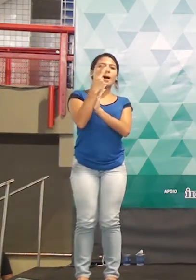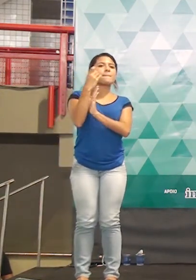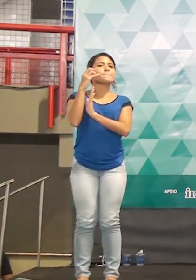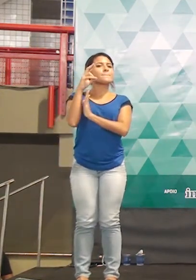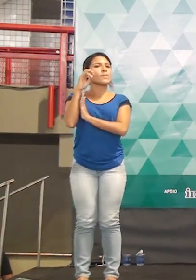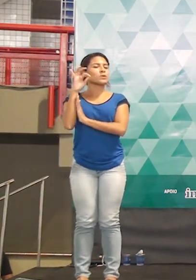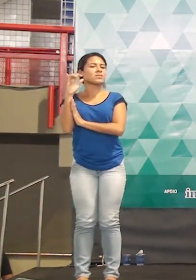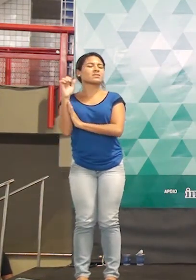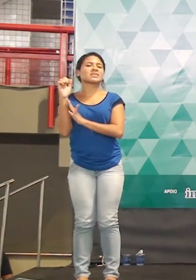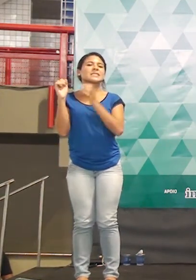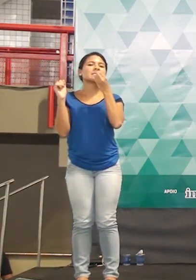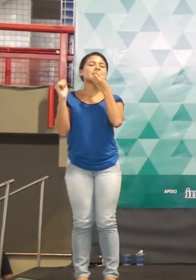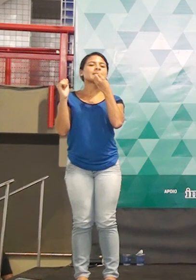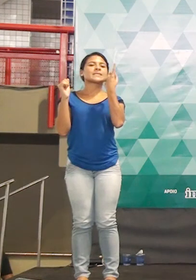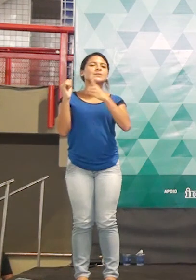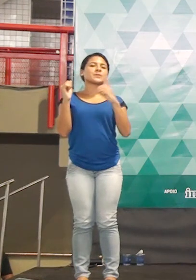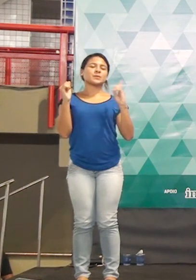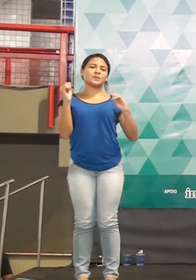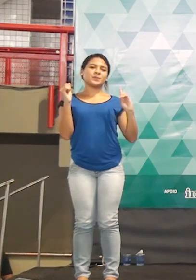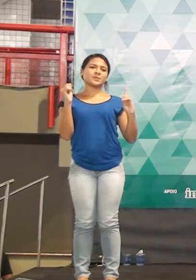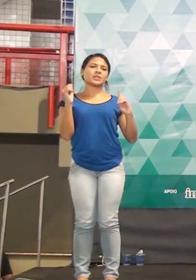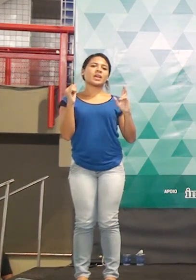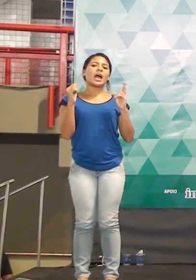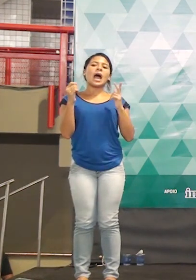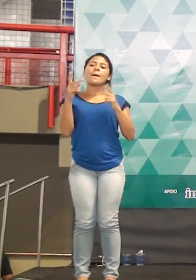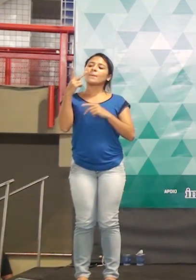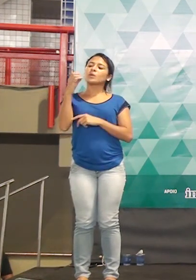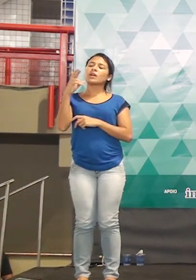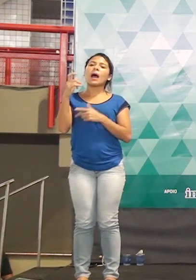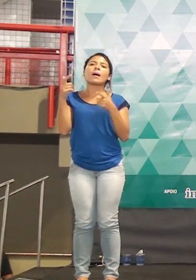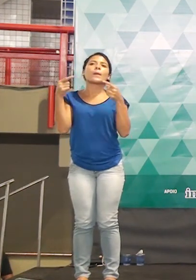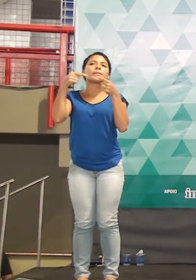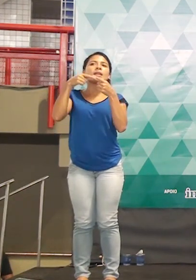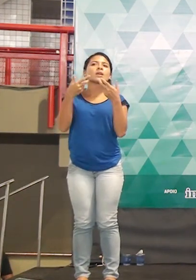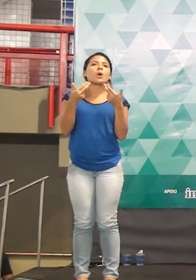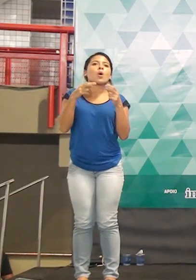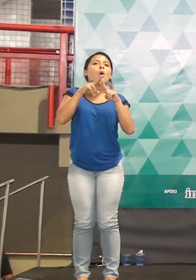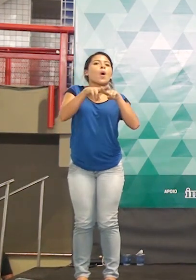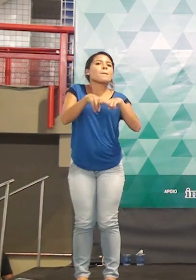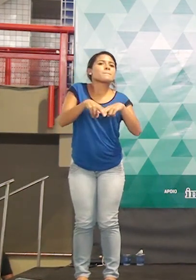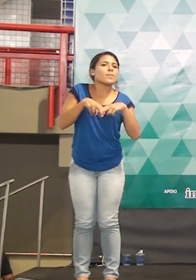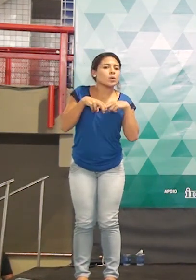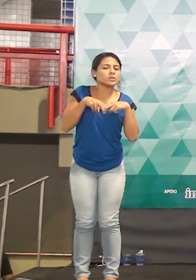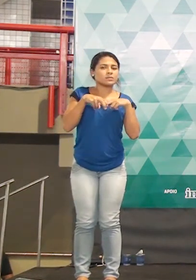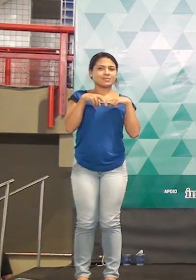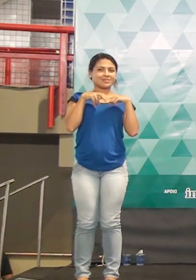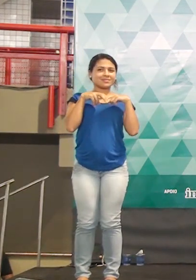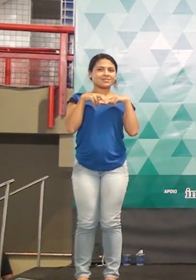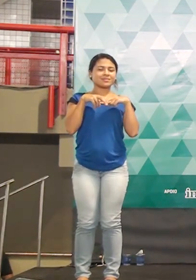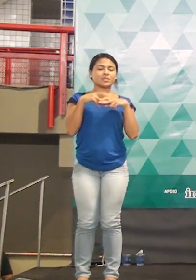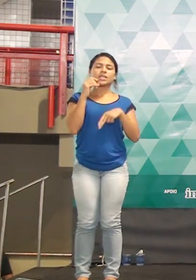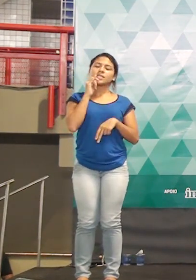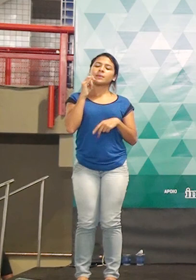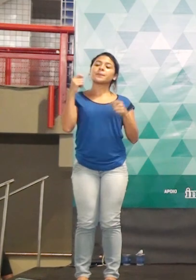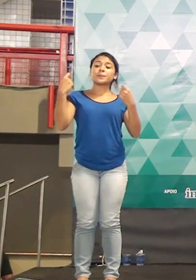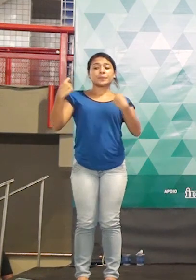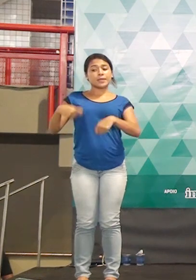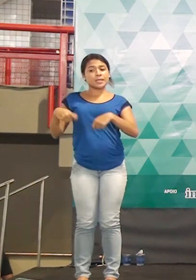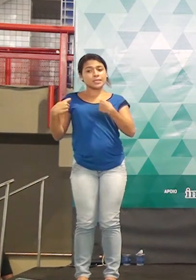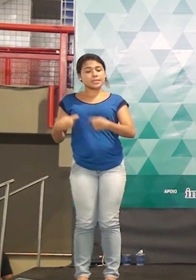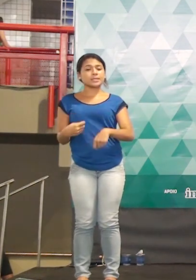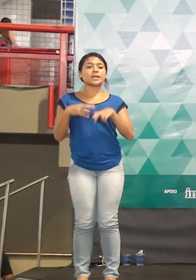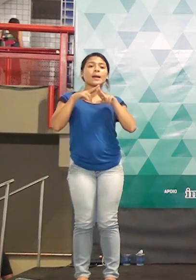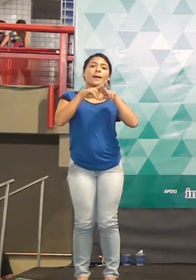dentro. Esse portanto pode ser pois. Eu digo é necessário, pois. O pois entre